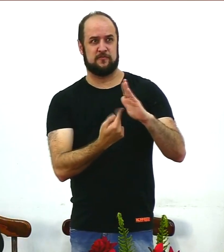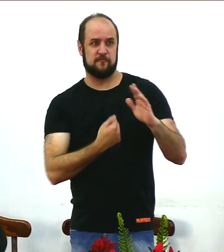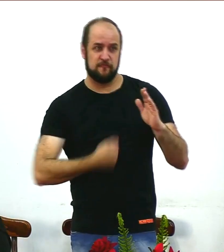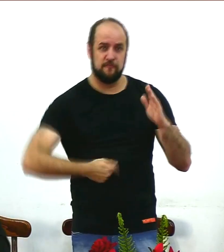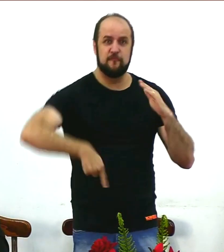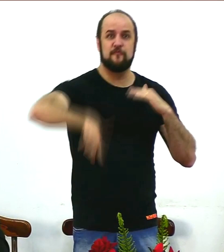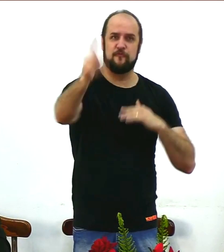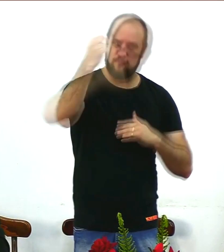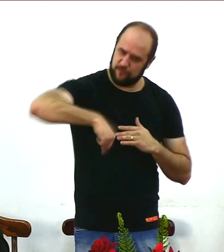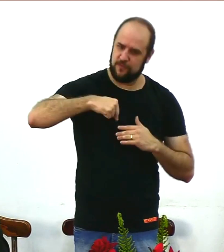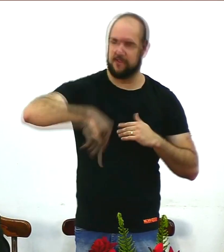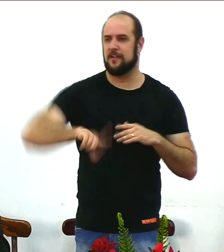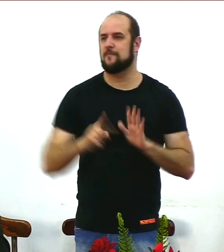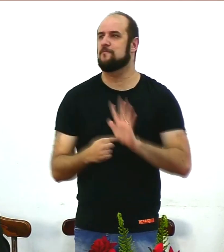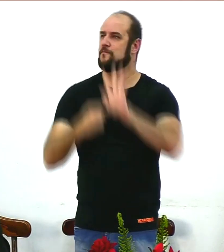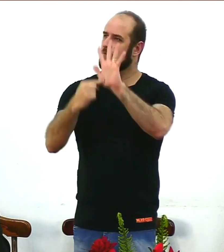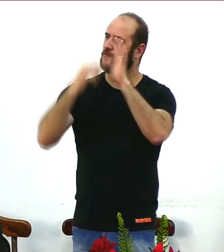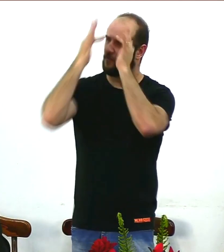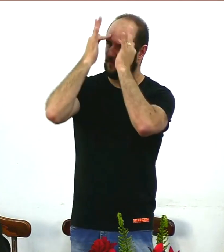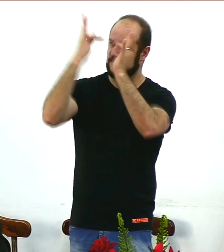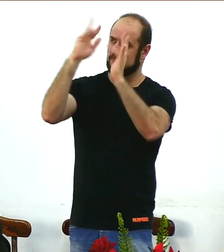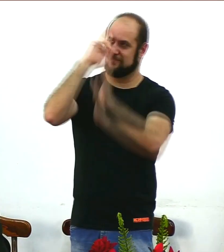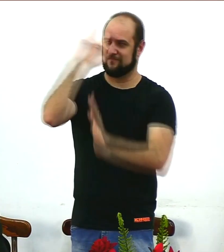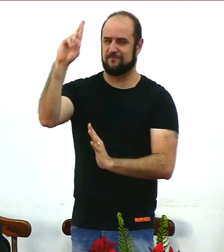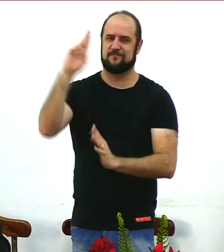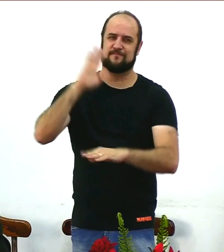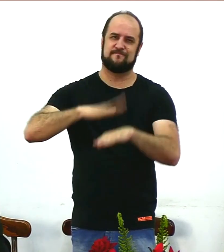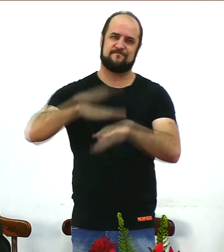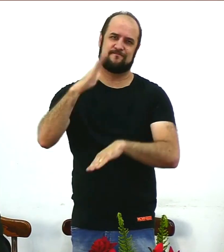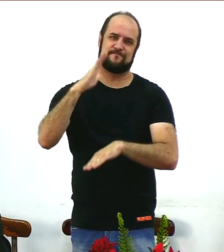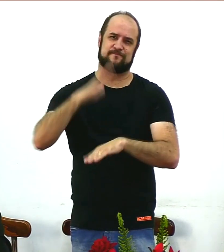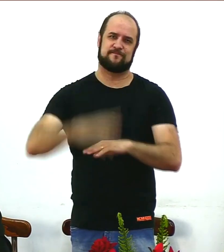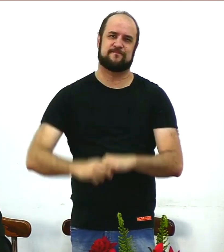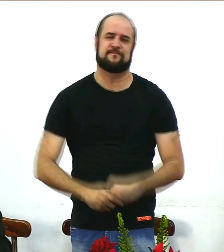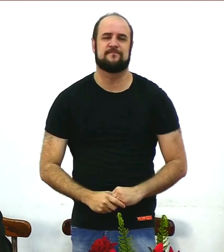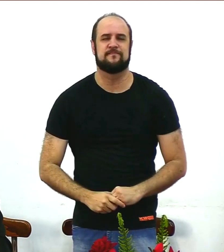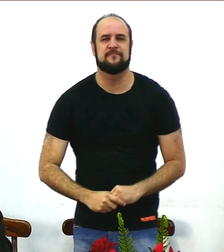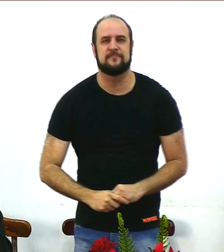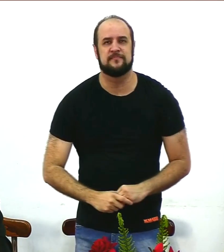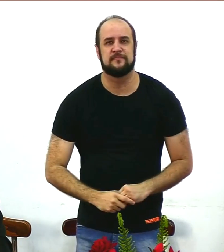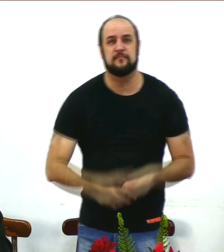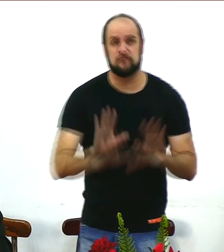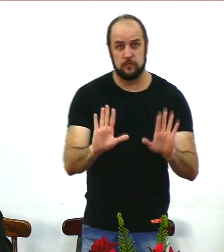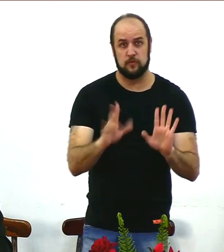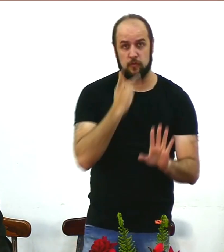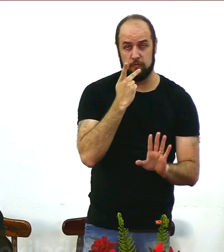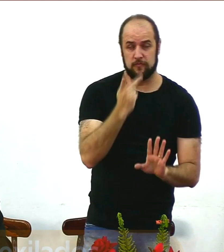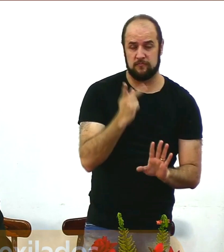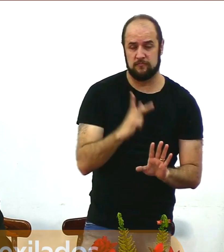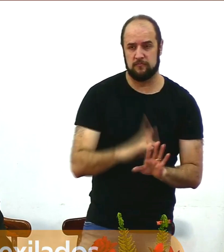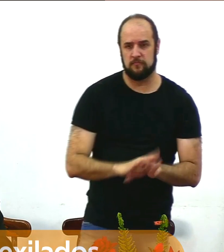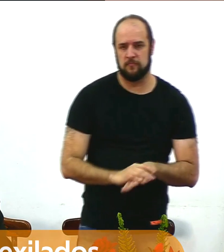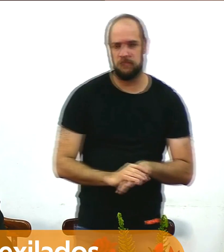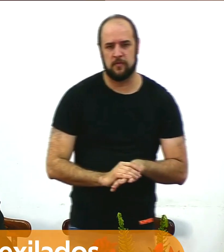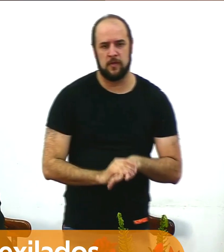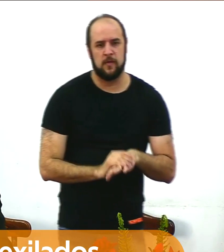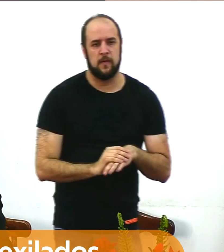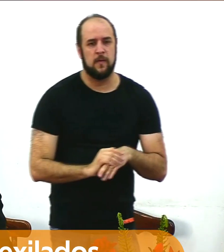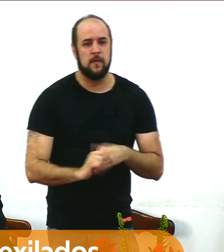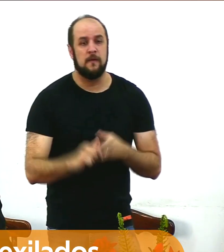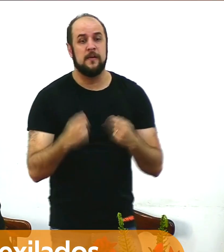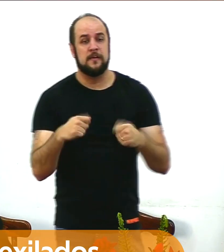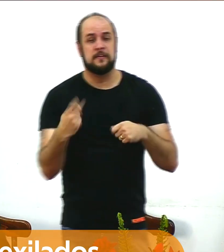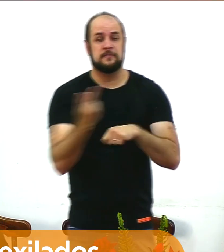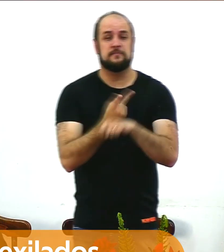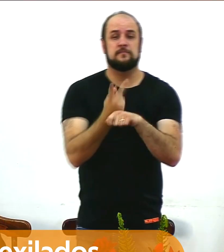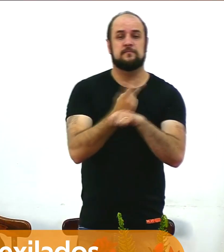fica vazio quando você não está. Os seus irmãos ficam com seus corações vazios da sua presença quando você não